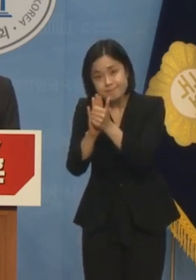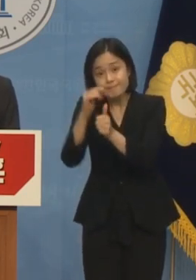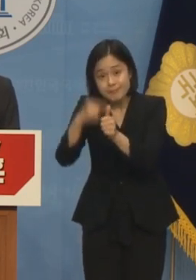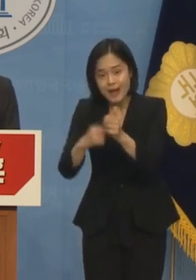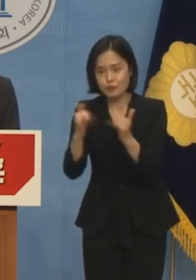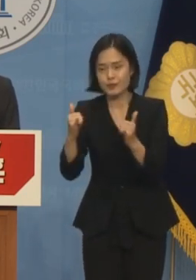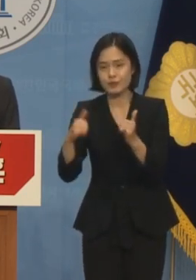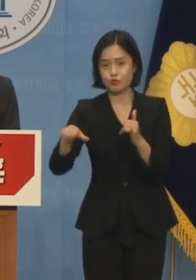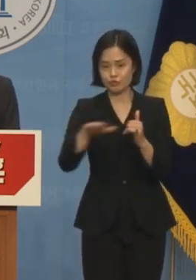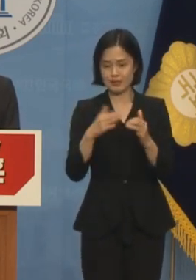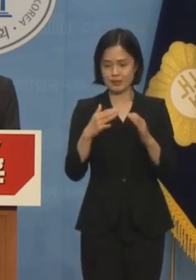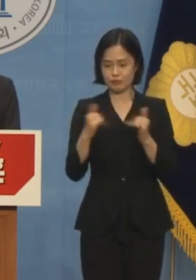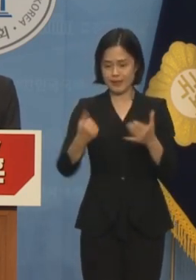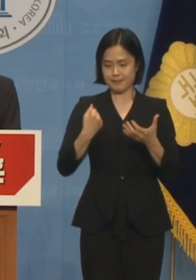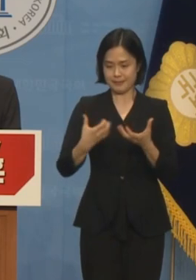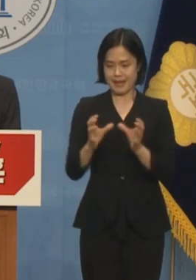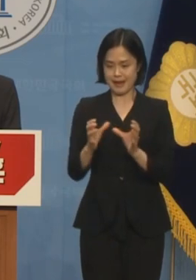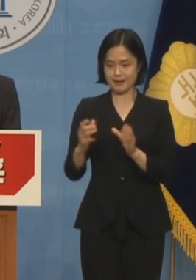것이라고 저는 확신합니다.